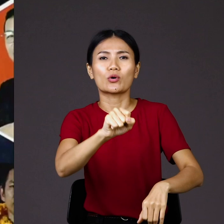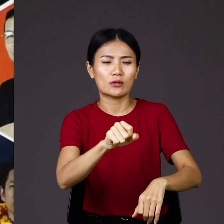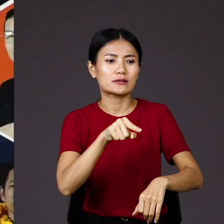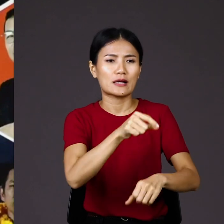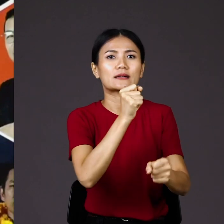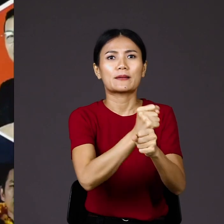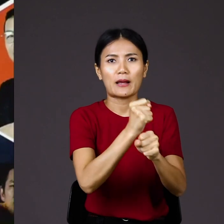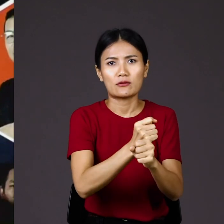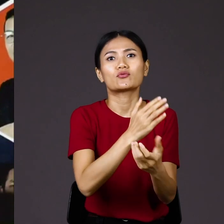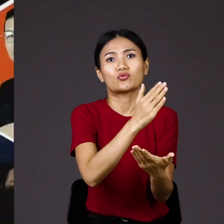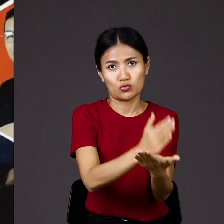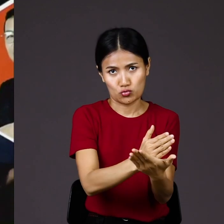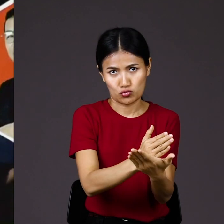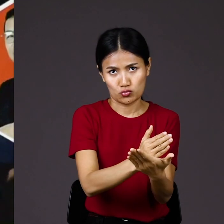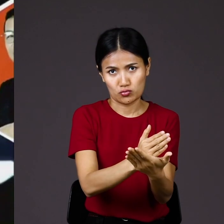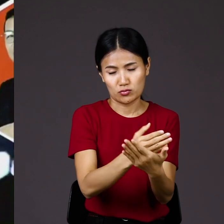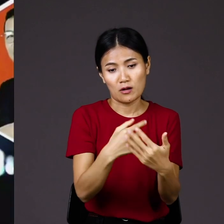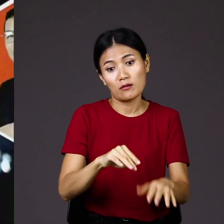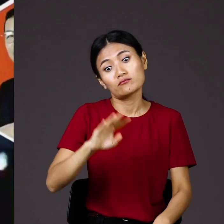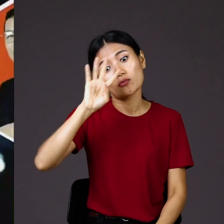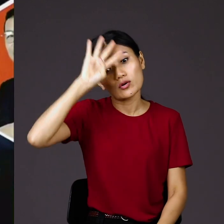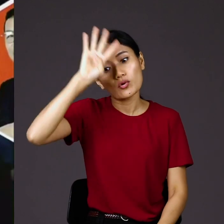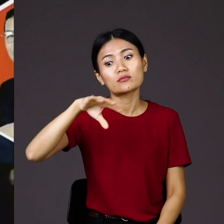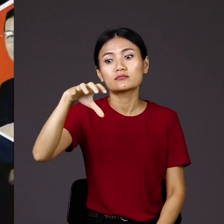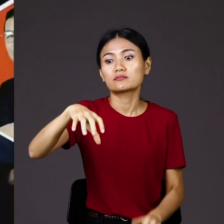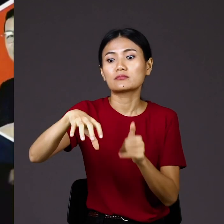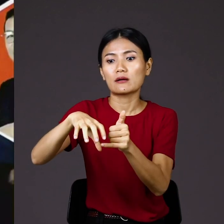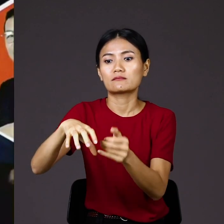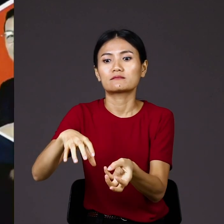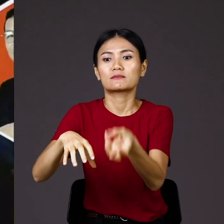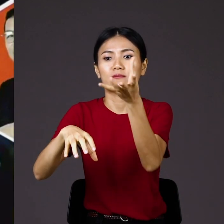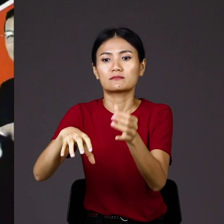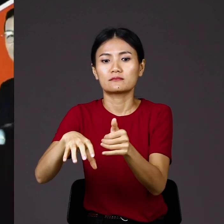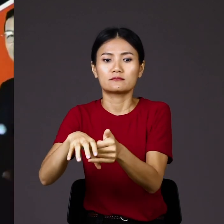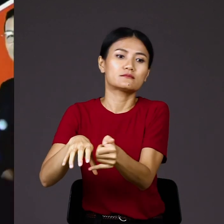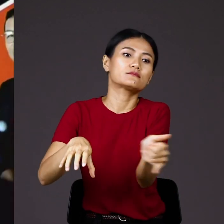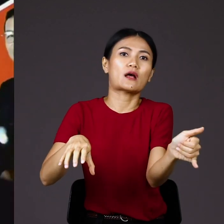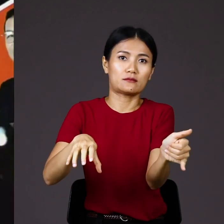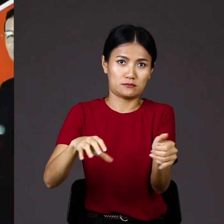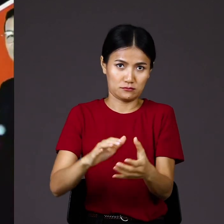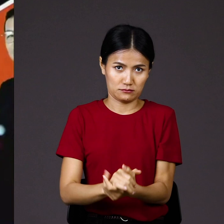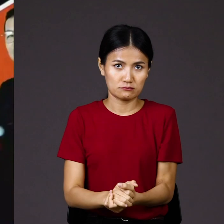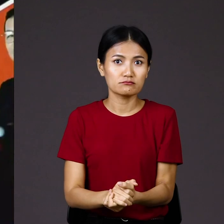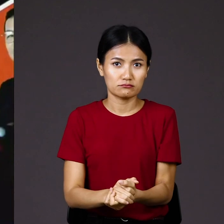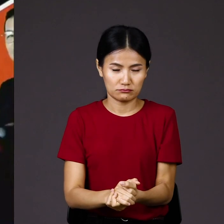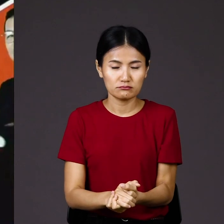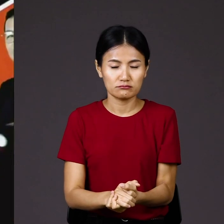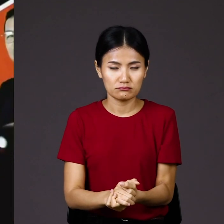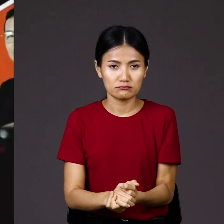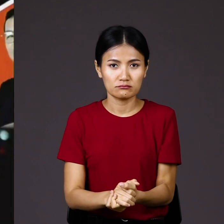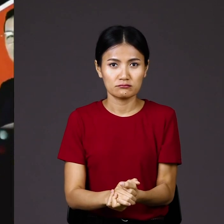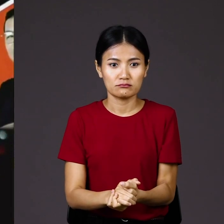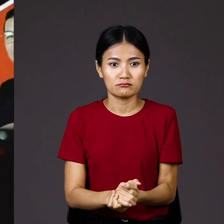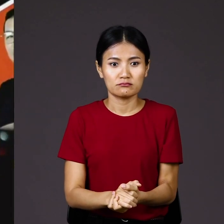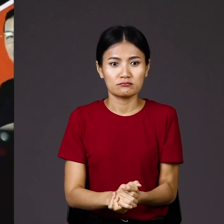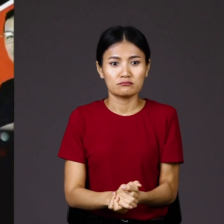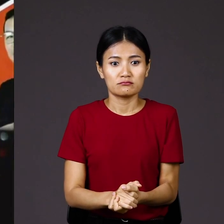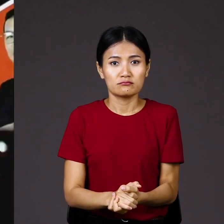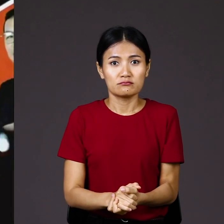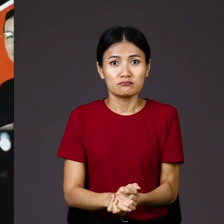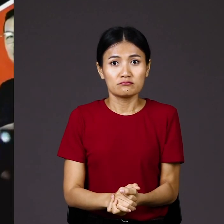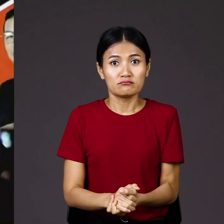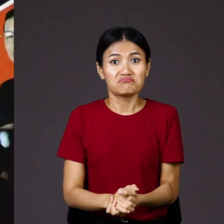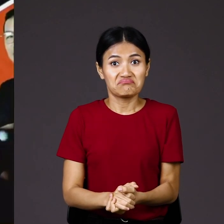งต้องออกจากสภาไปก่อนโดยยังไม่ได้พูดอะไรเลยไอเราก็บอกกันว่านี่คือค